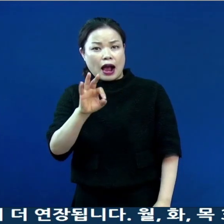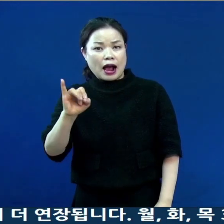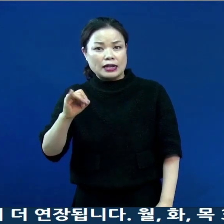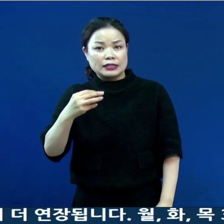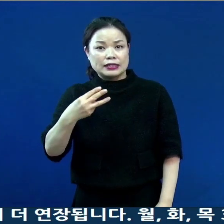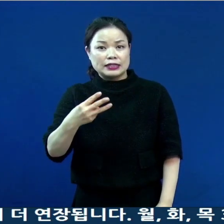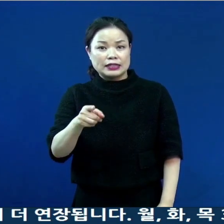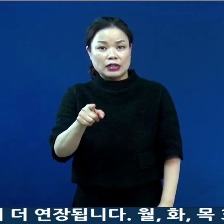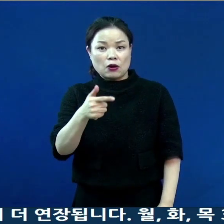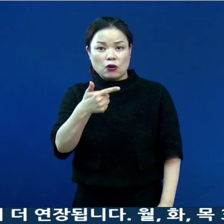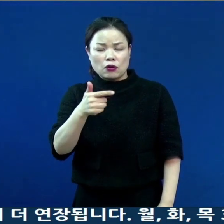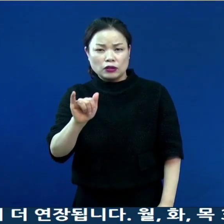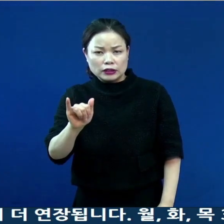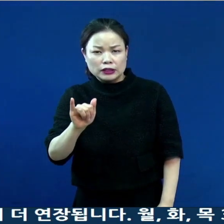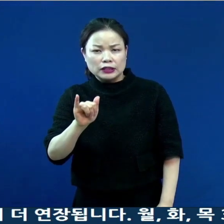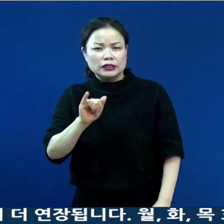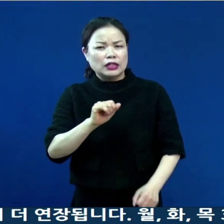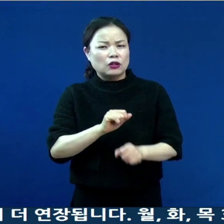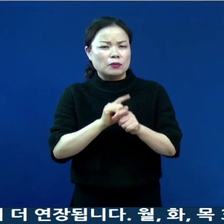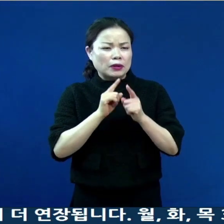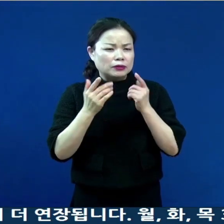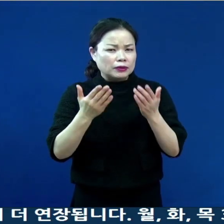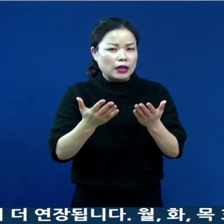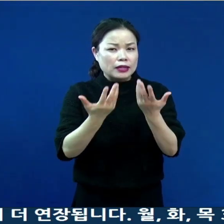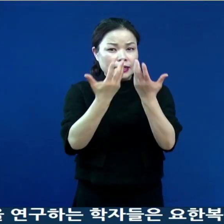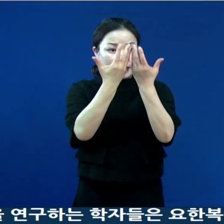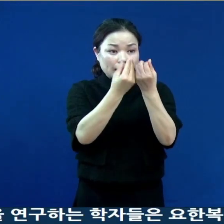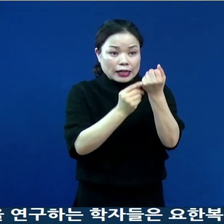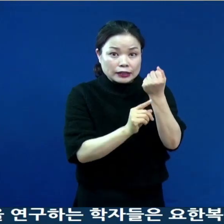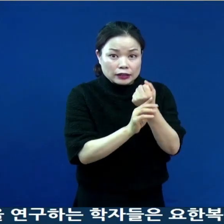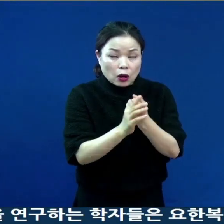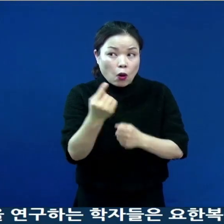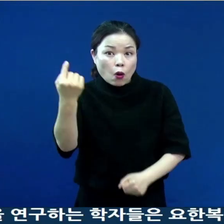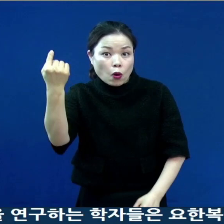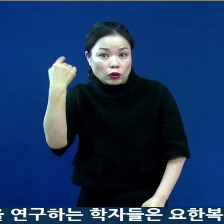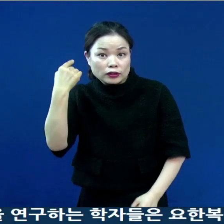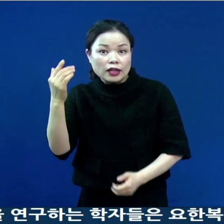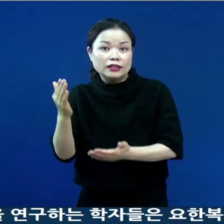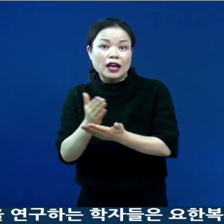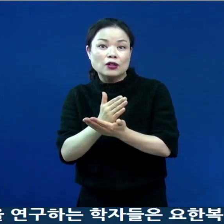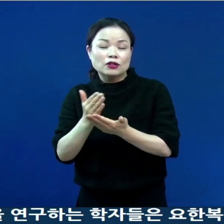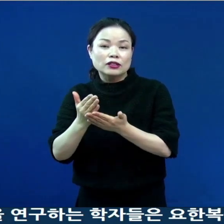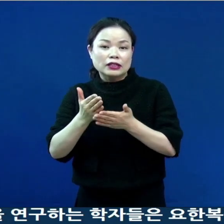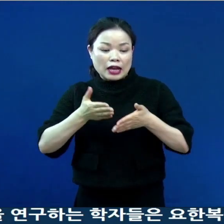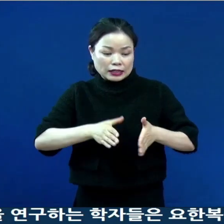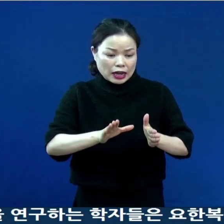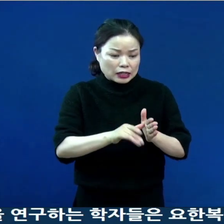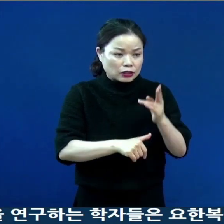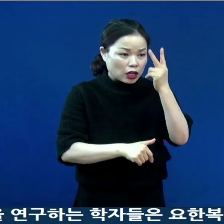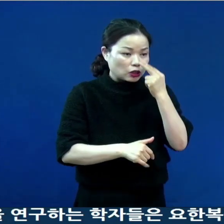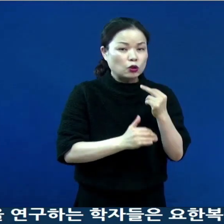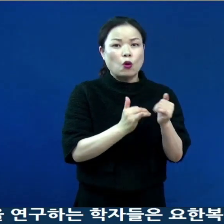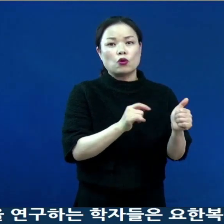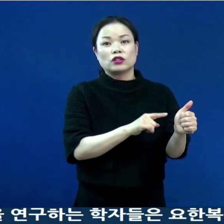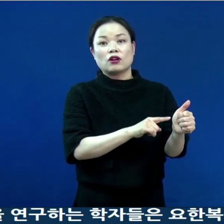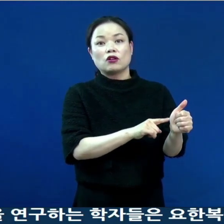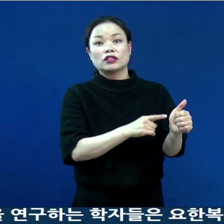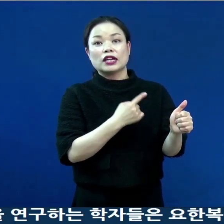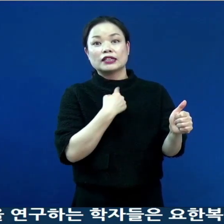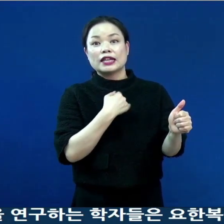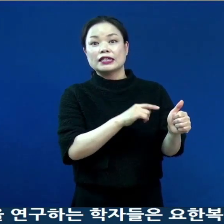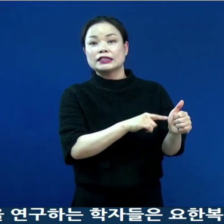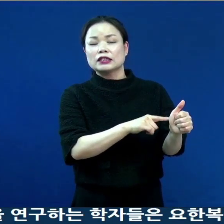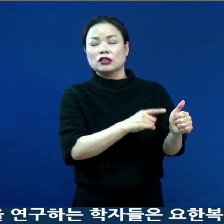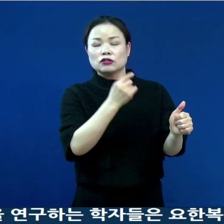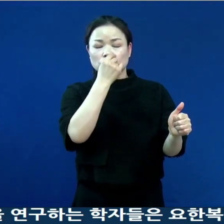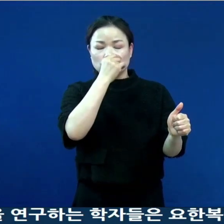이렇게 판단을 하고 주장을 합니다. 예를 들어 어저께 우리가 나누었던 날 때부터 소경이 되었던 이